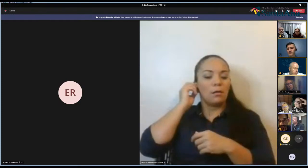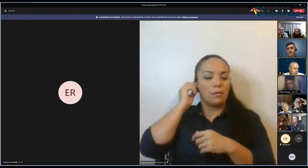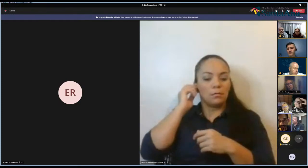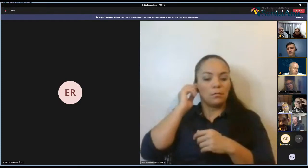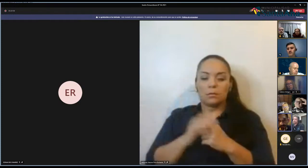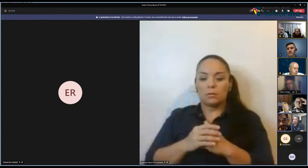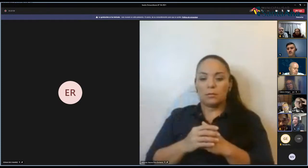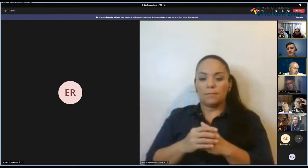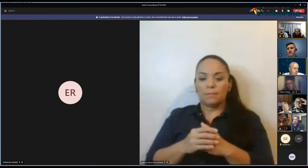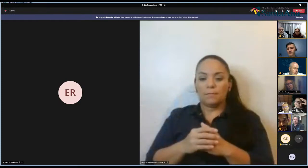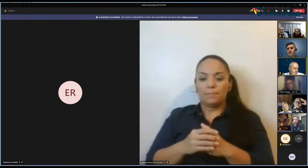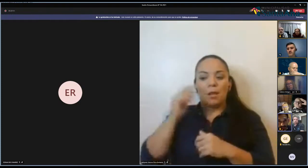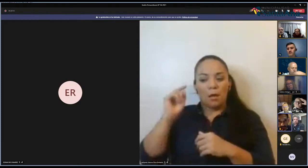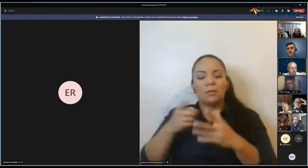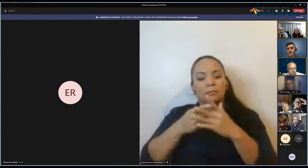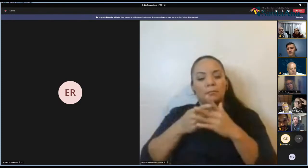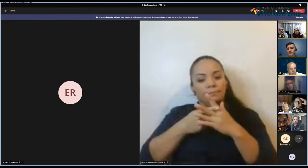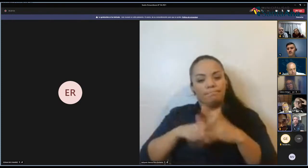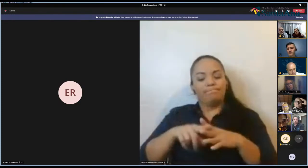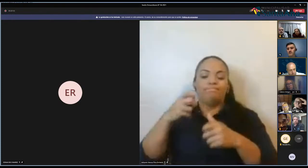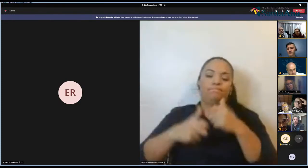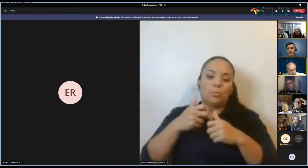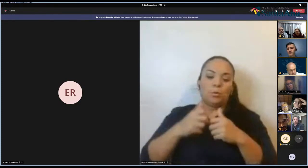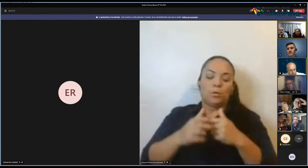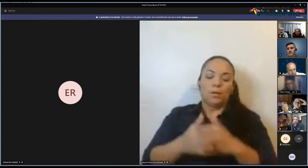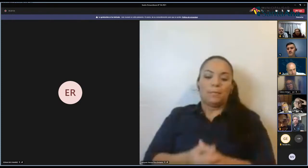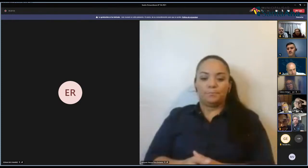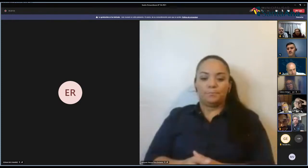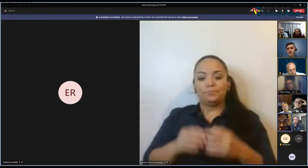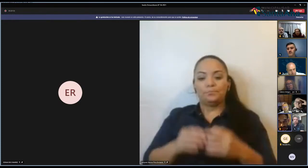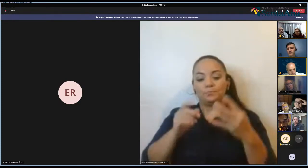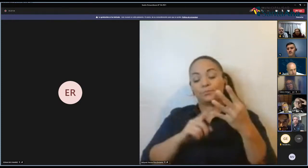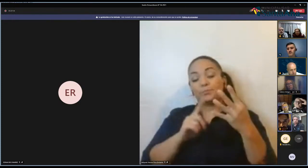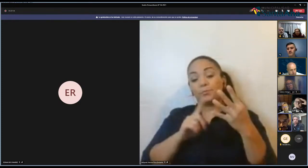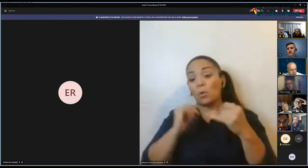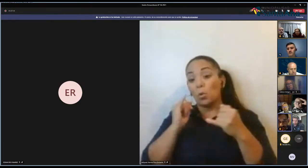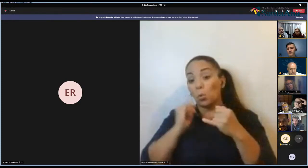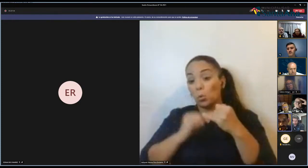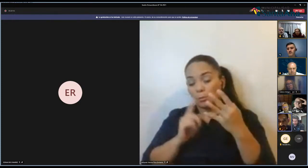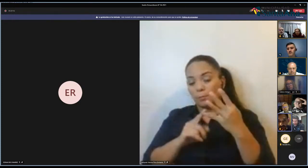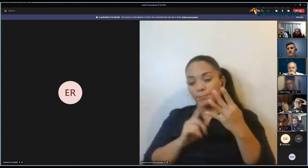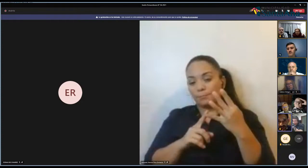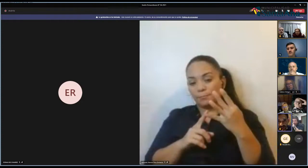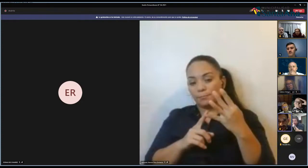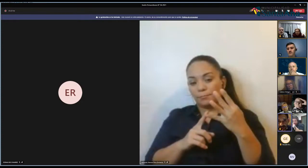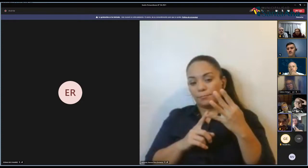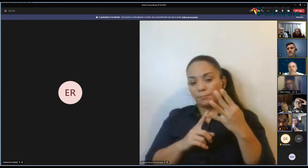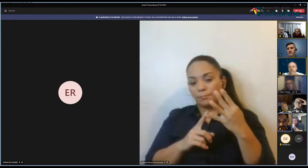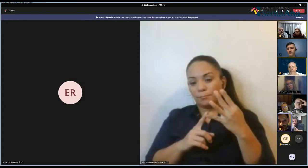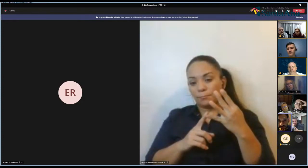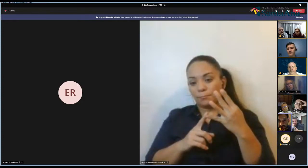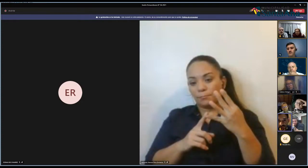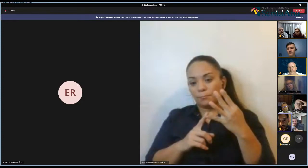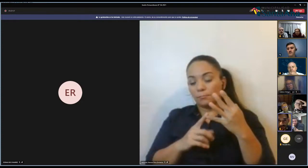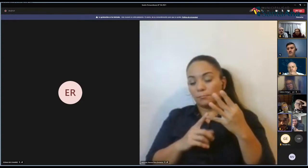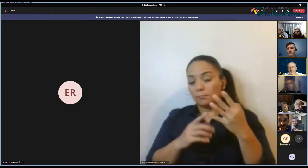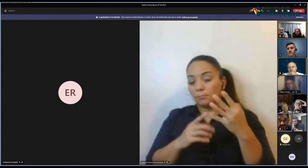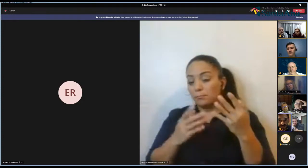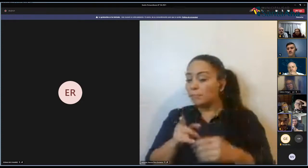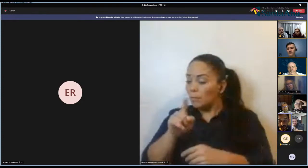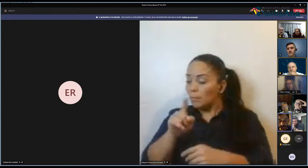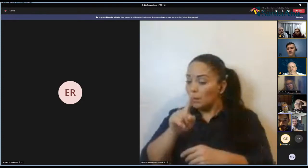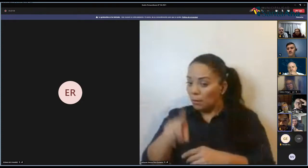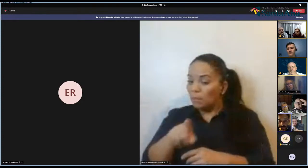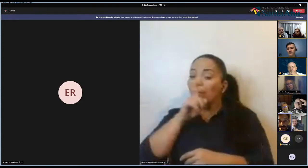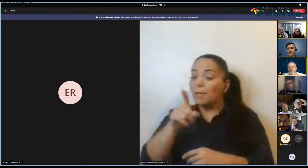el inicio del problema y por último es realmente el proceso de planificación